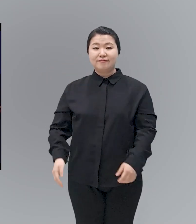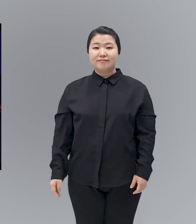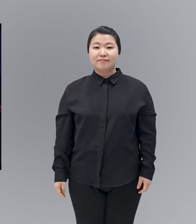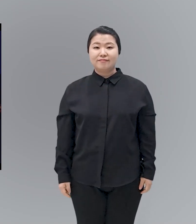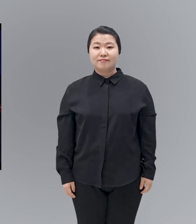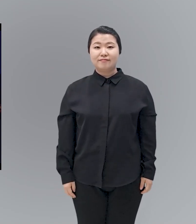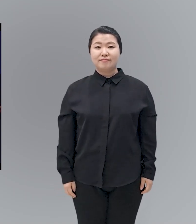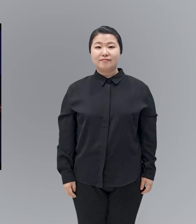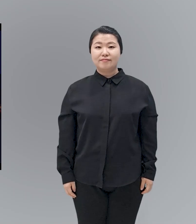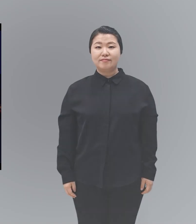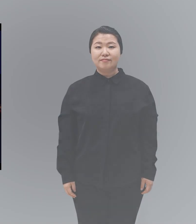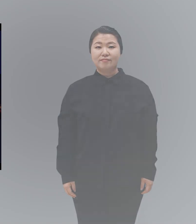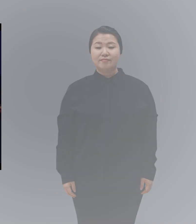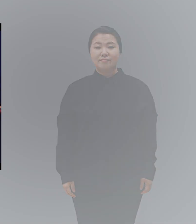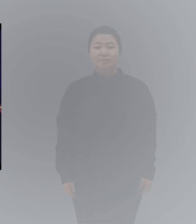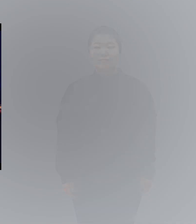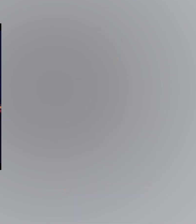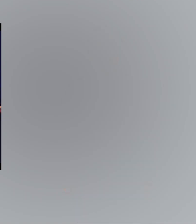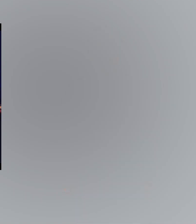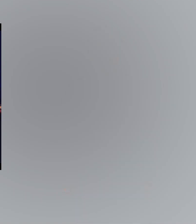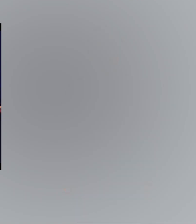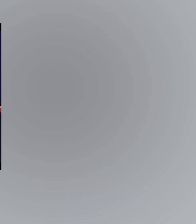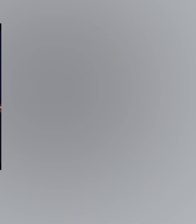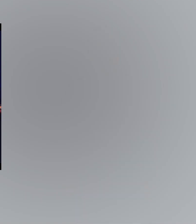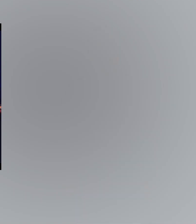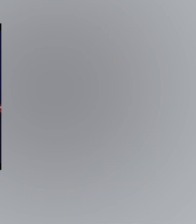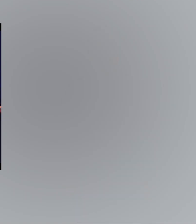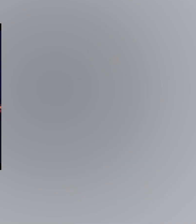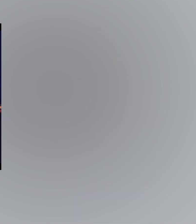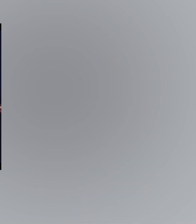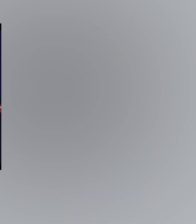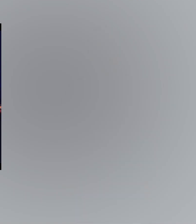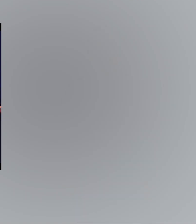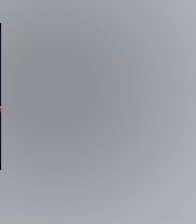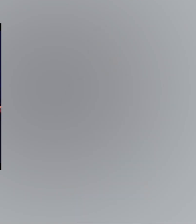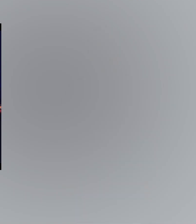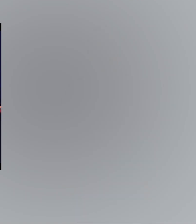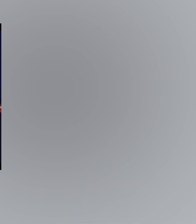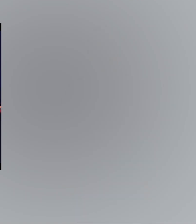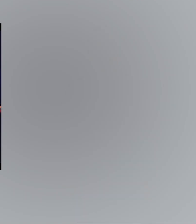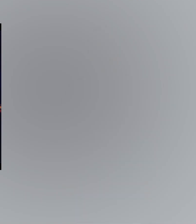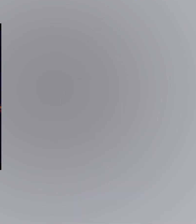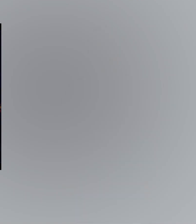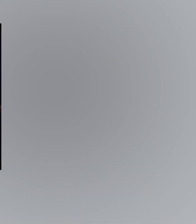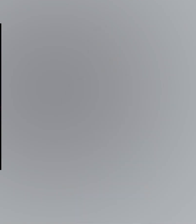스티브 잡스가 떠난 2011년 모두가 애플이 끝났다고 예견했지만